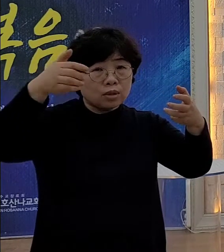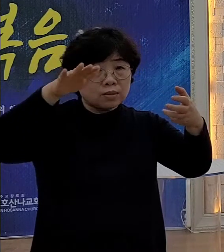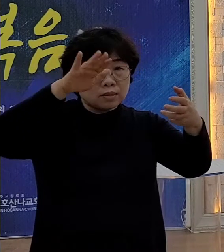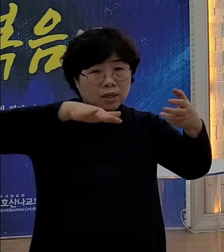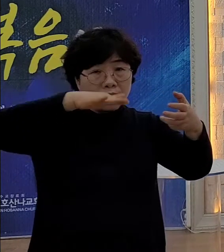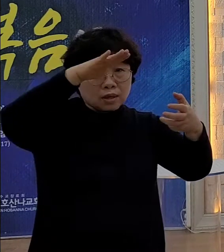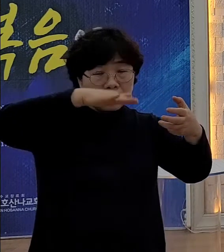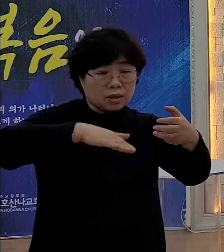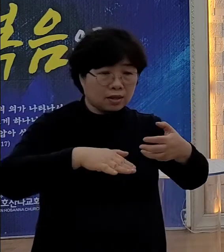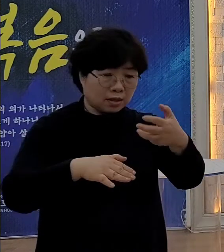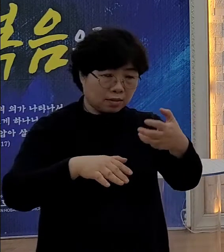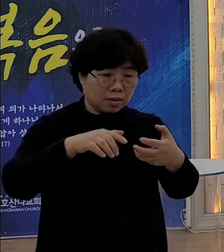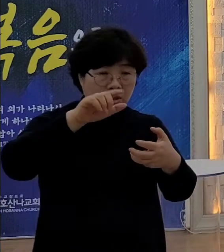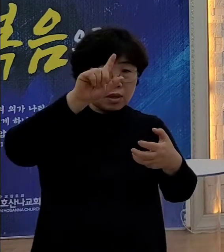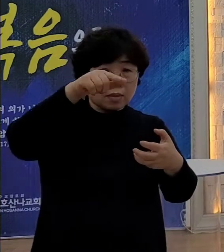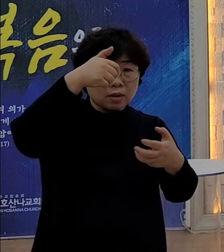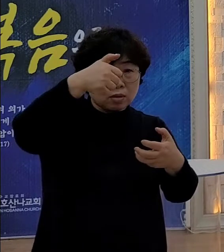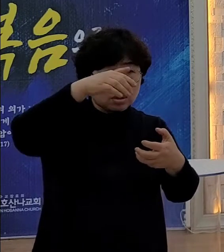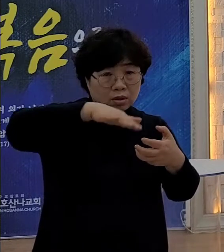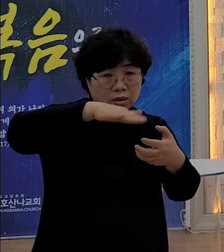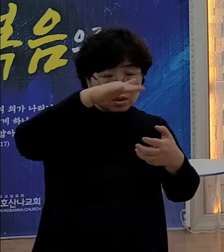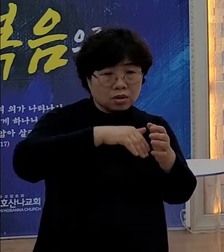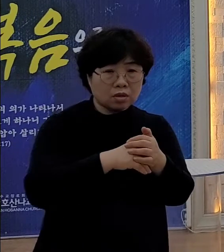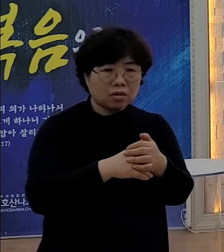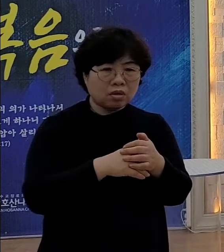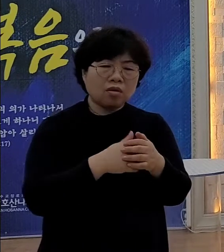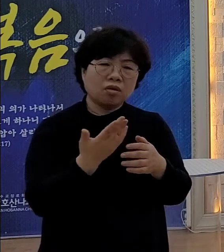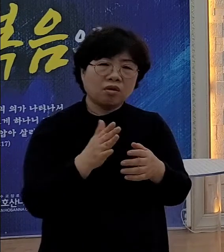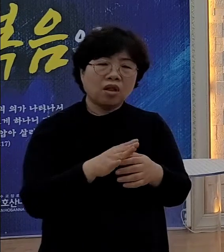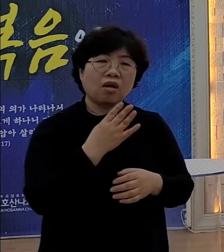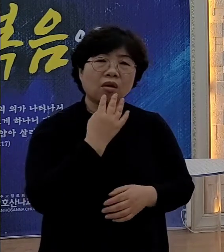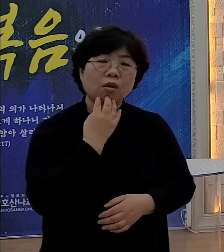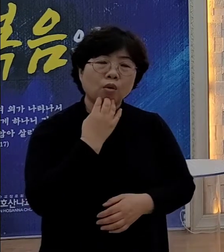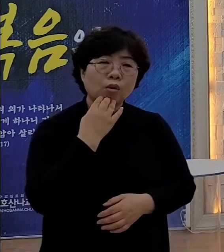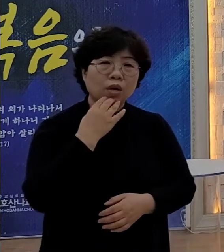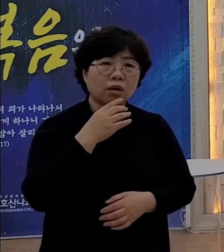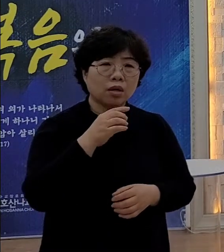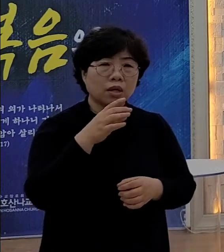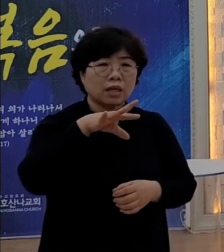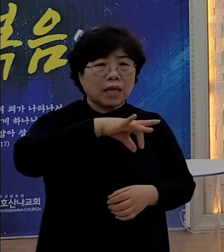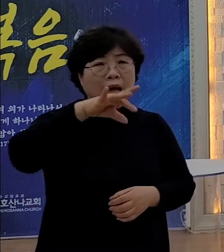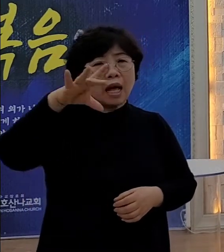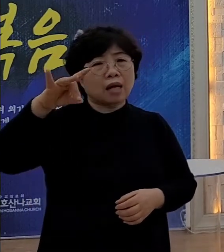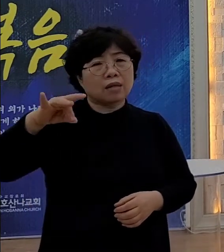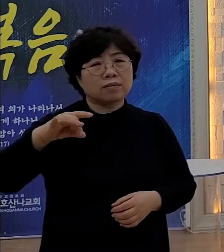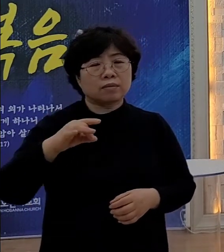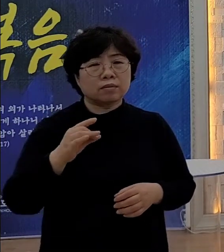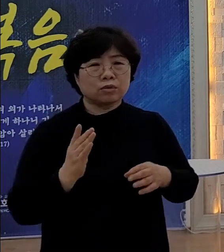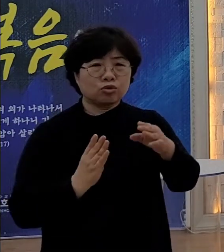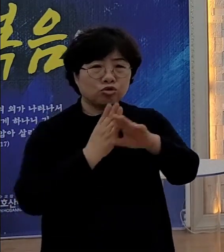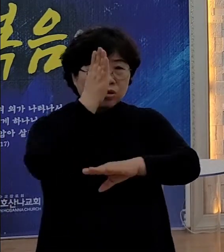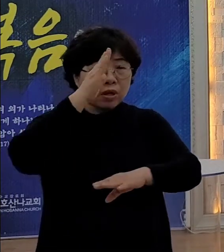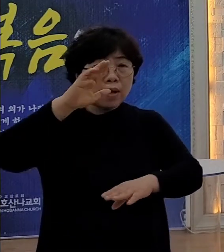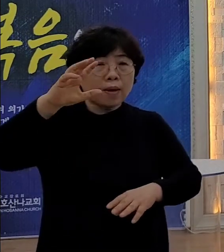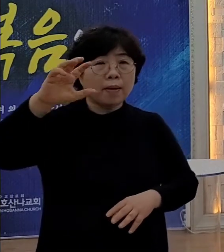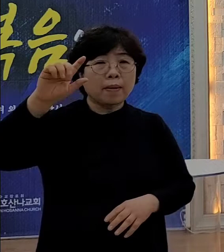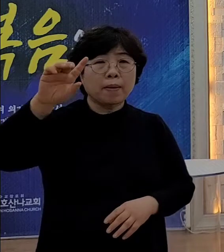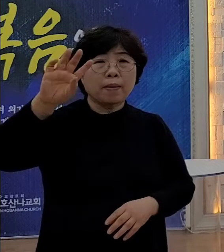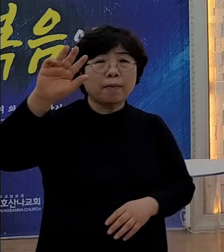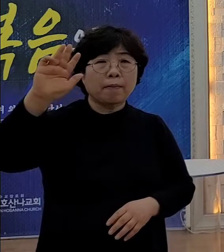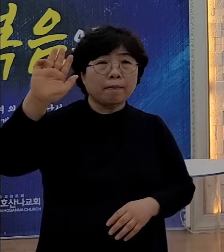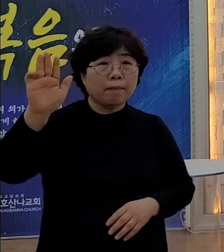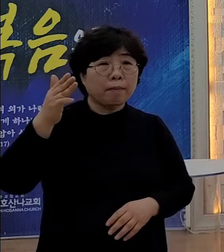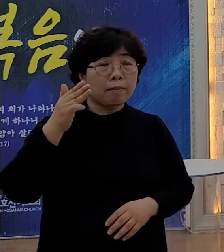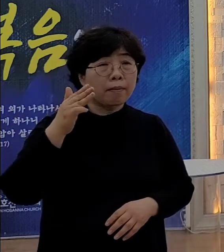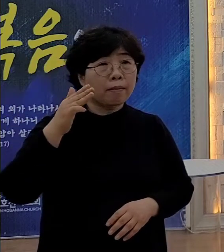그런데 서울 같은 지역에는 일시적으로 800도 나온대요. 이 인천, 그러니까 중국에서 완전 그 중국발